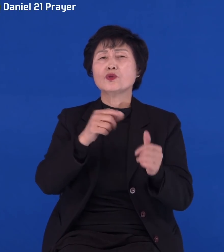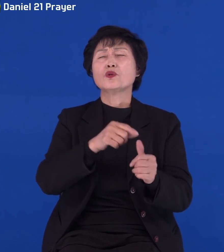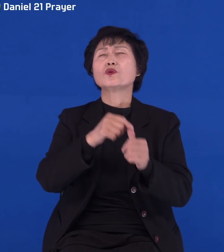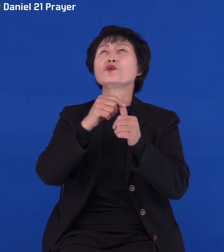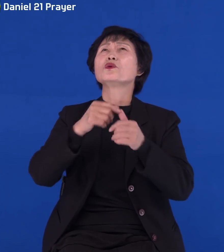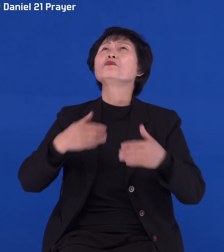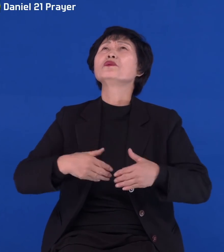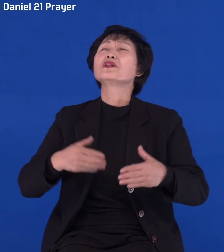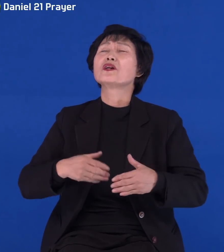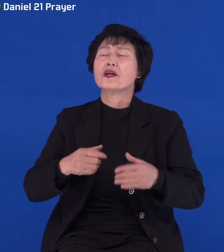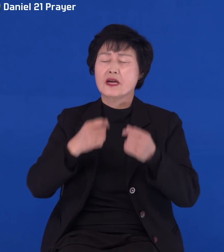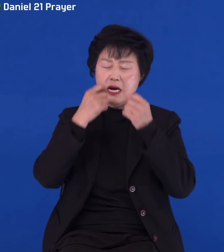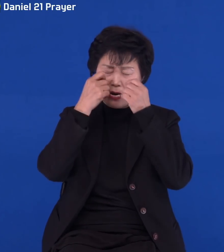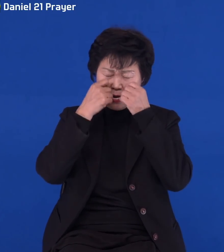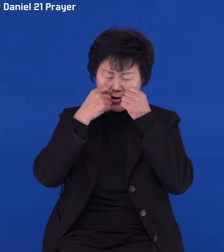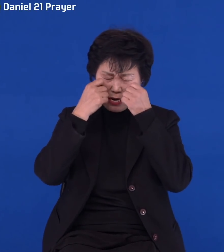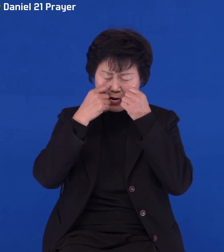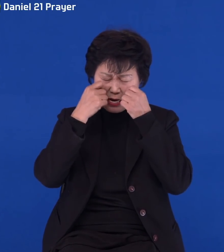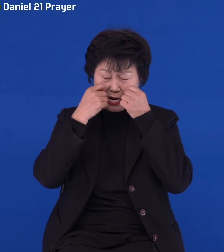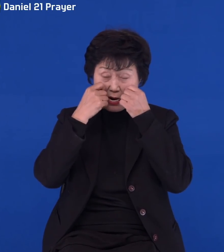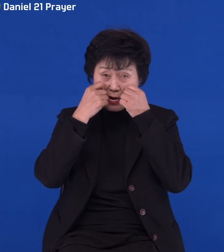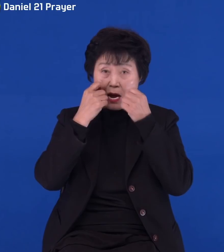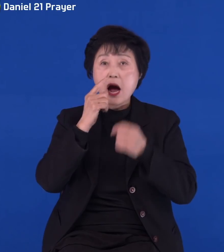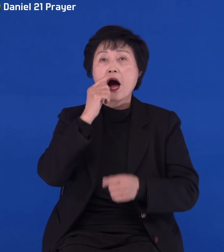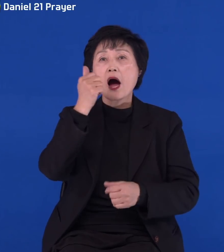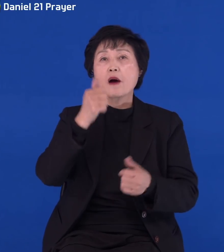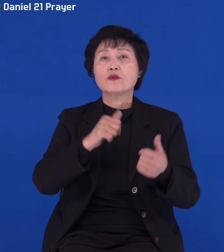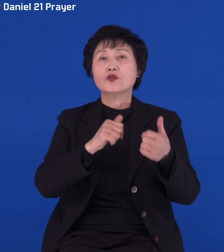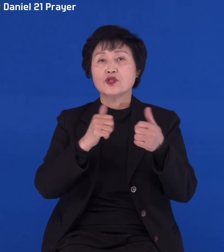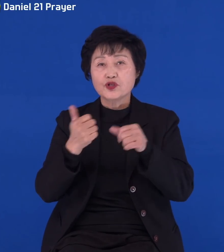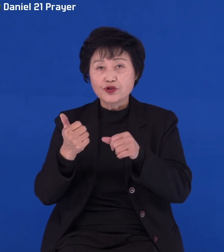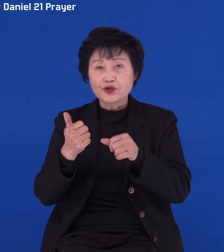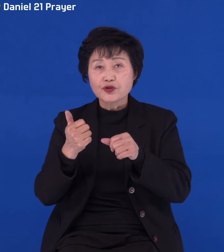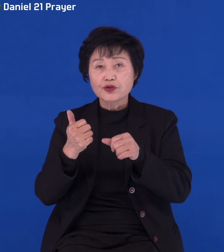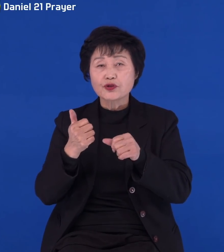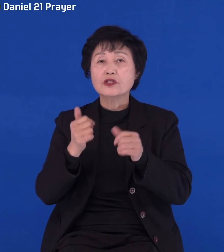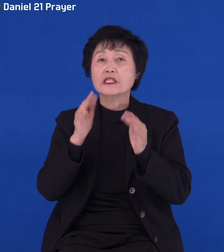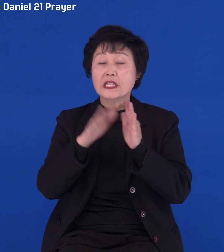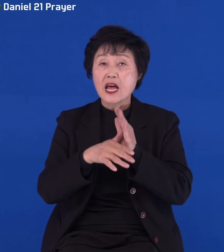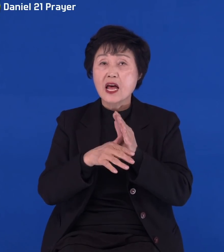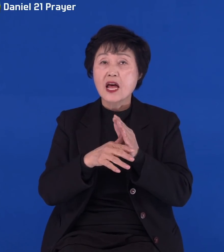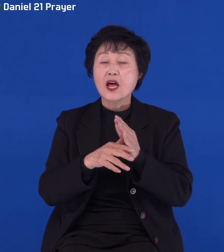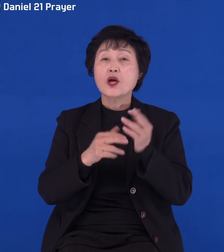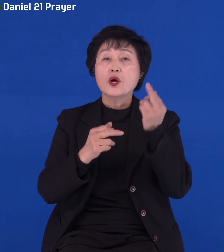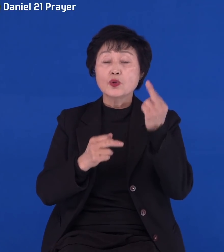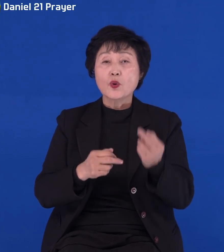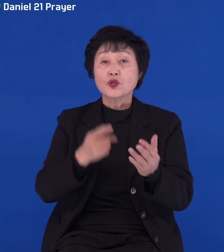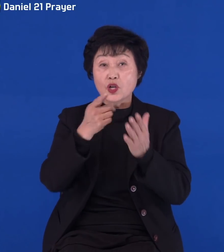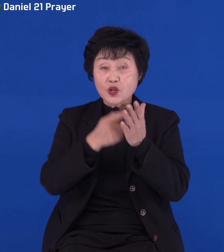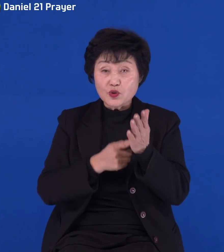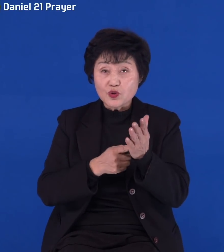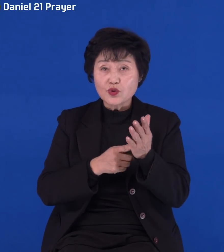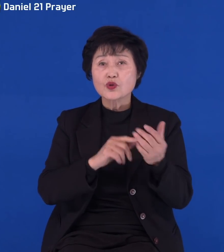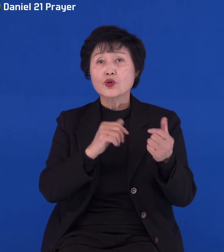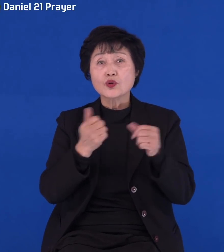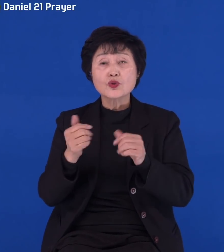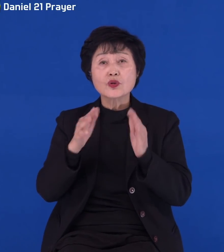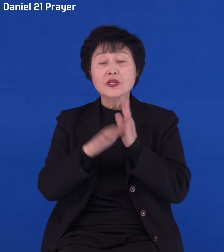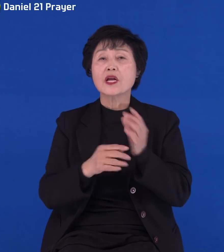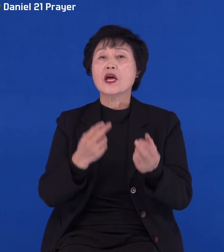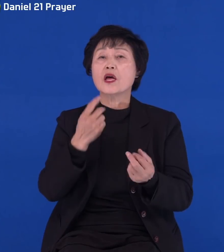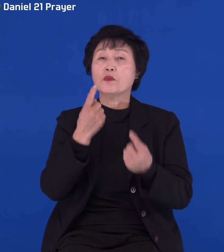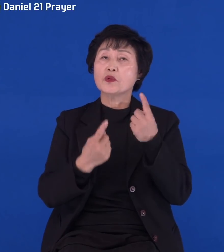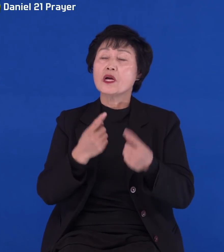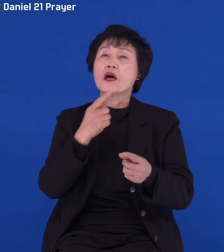흘리면서 기도하는데, 아버지를 잃었을 때보다, 어머니가 수술했을 때보다, 동생을 잃었을 때보다 더 큰 슬픔이 임하더라고요. 저는